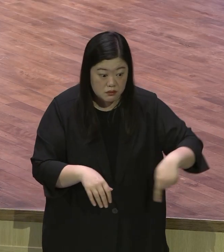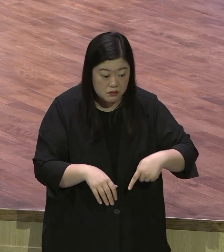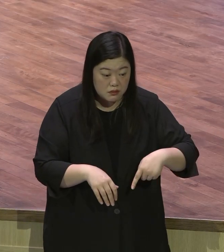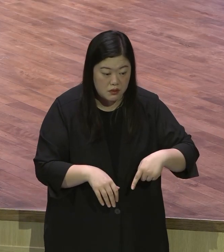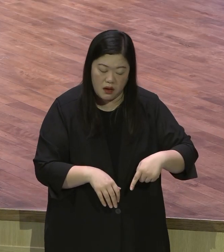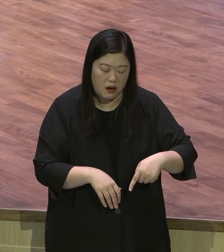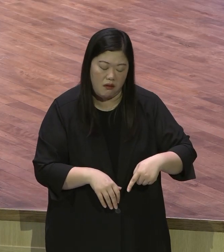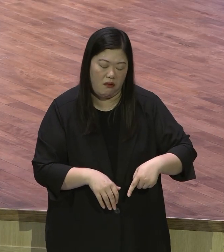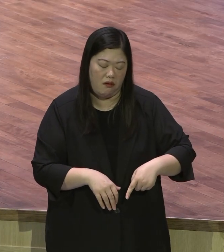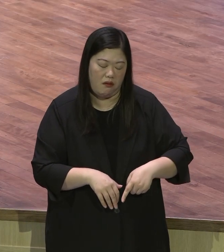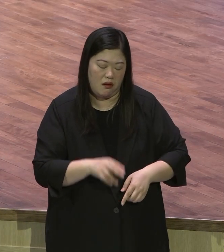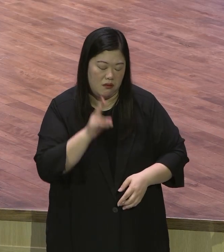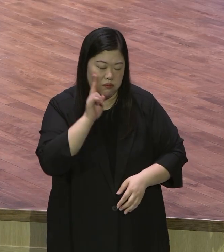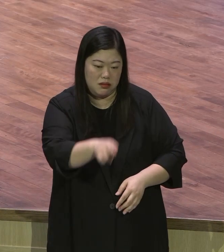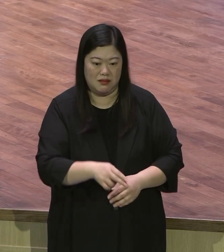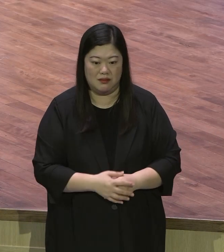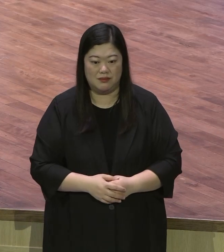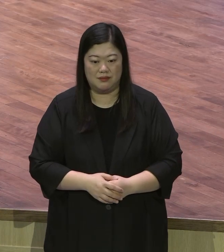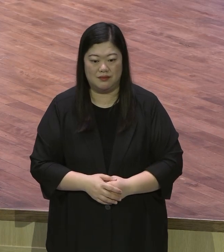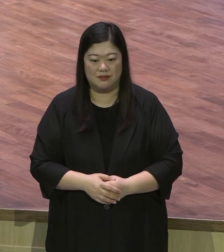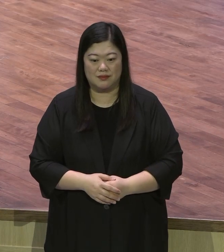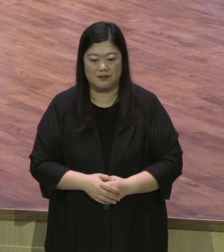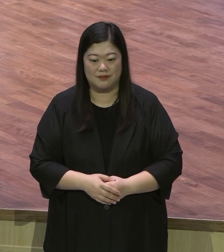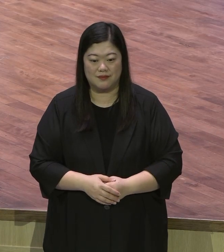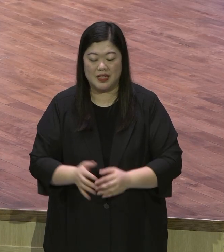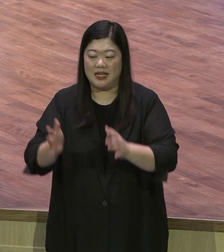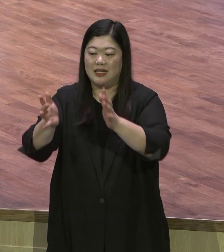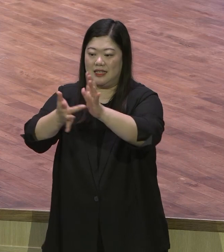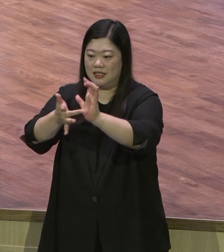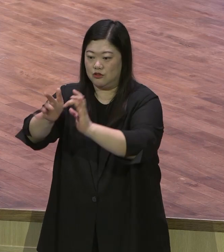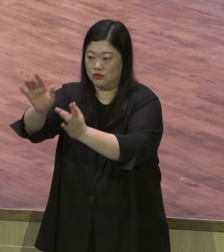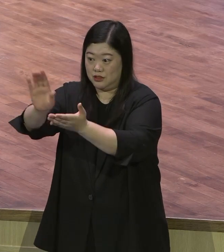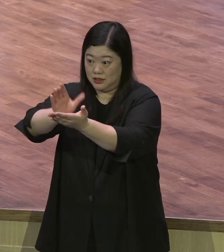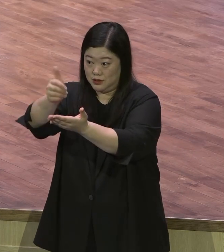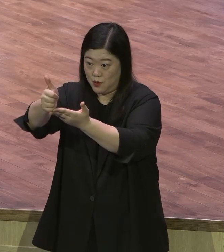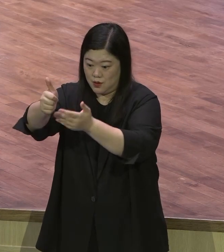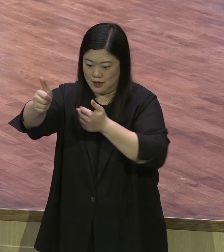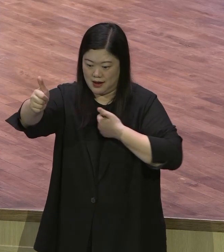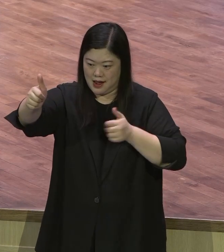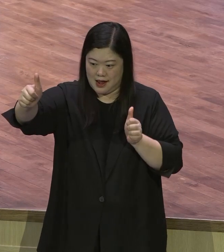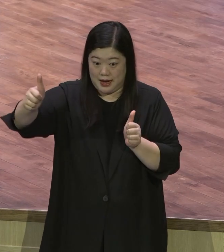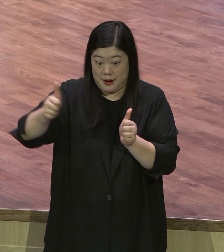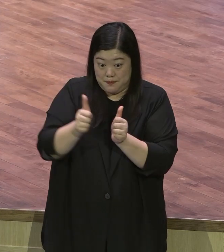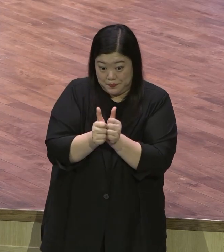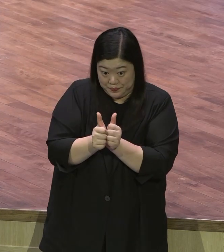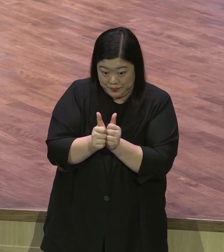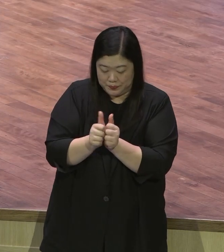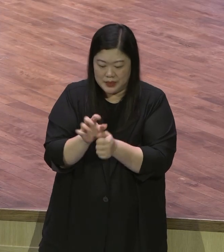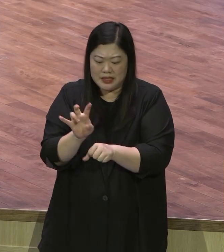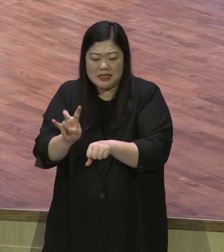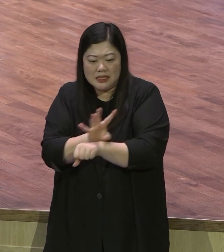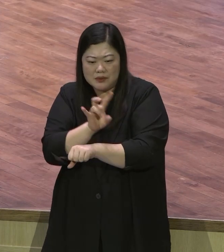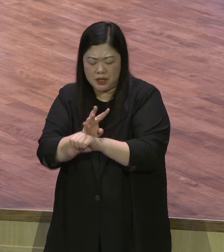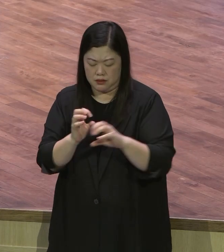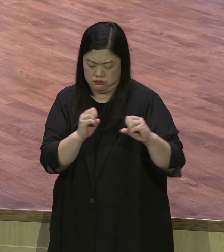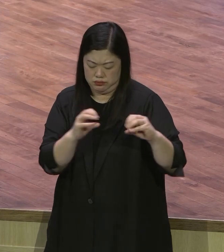영계 모든 성도들, 예수 그리스도와 24시 완전 소통이 되어지는